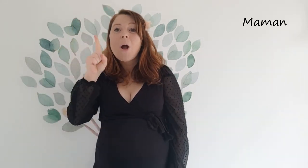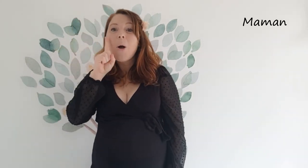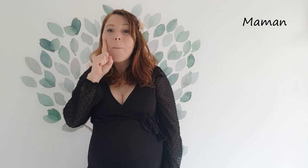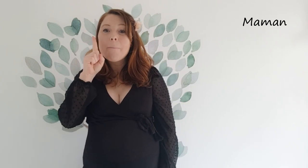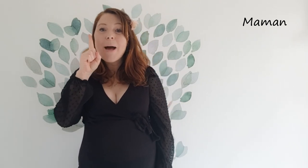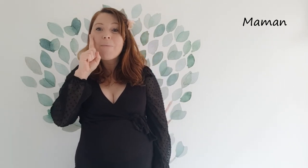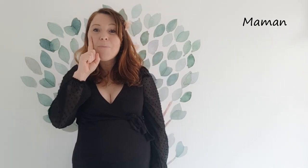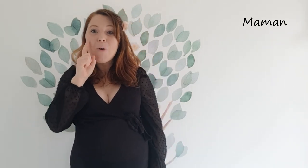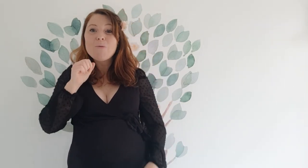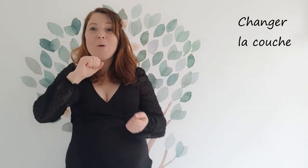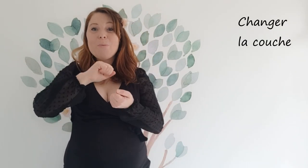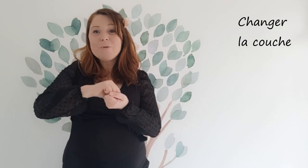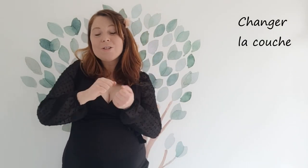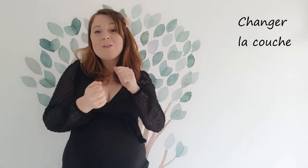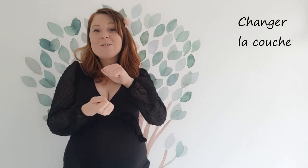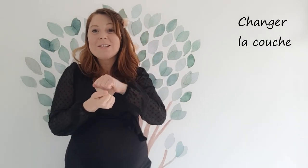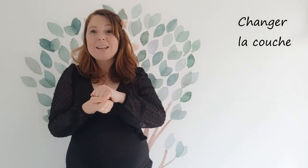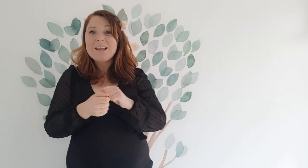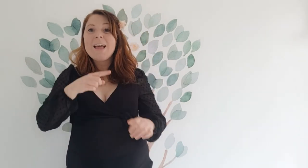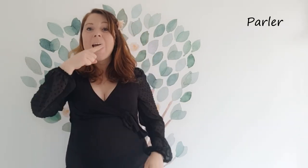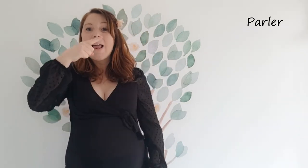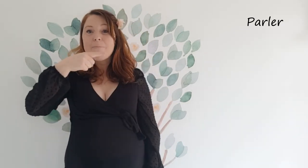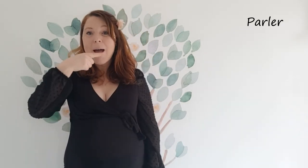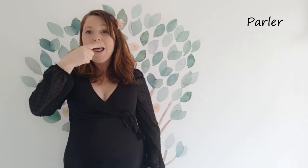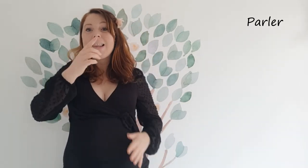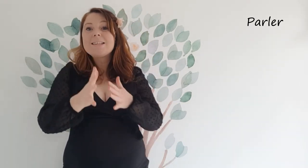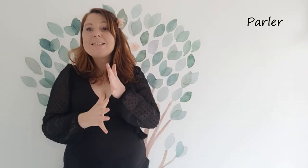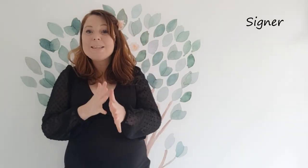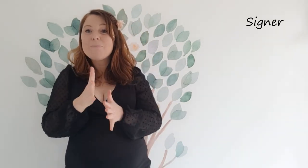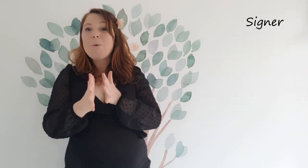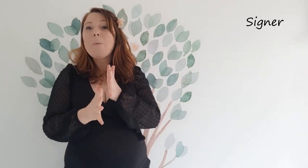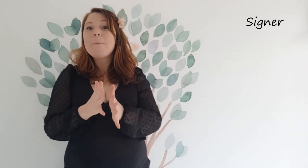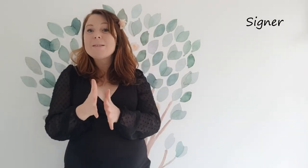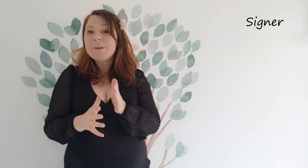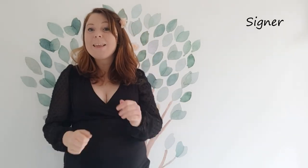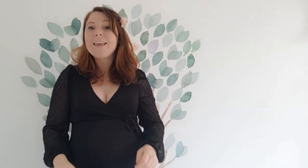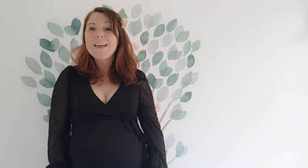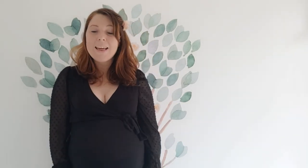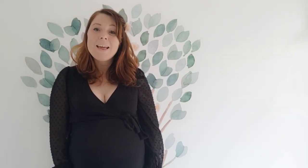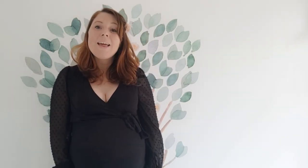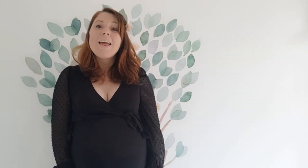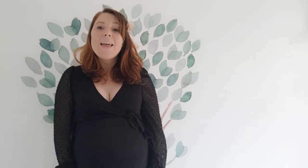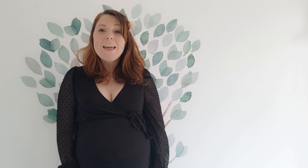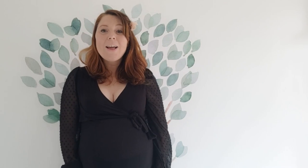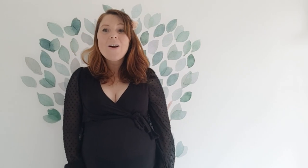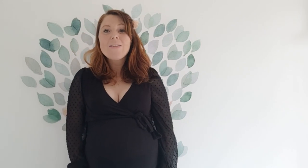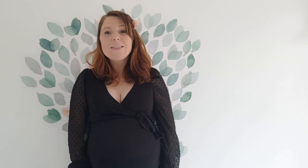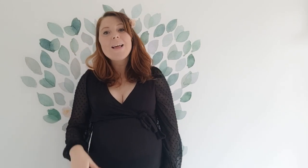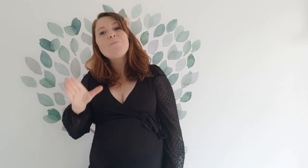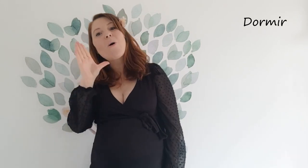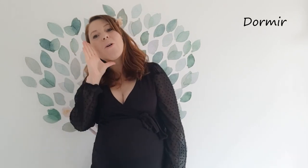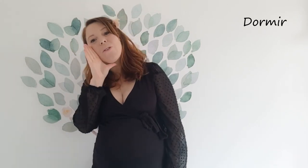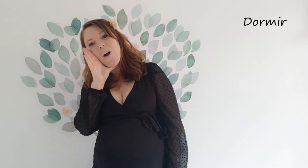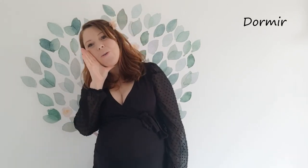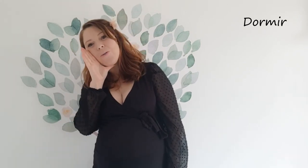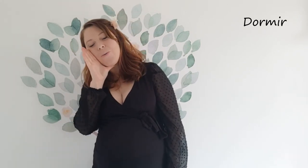Quand maman veut me changer, elle parle les signes pour m'expliquer. Et quand elle m'endort le